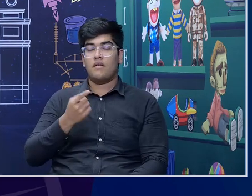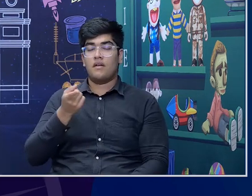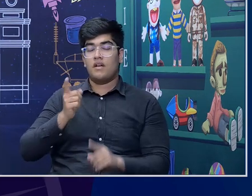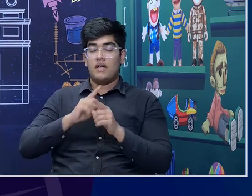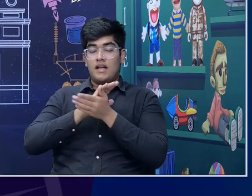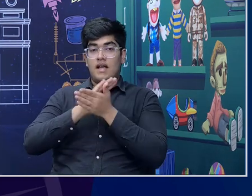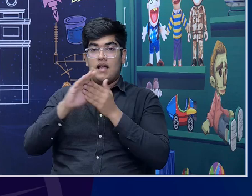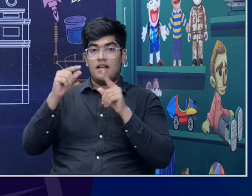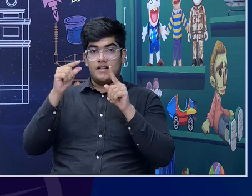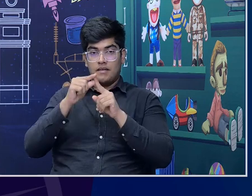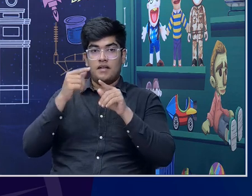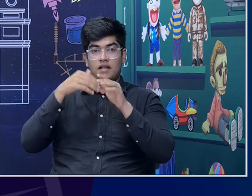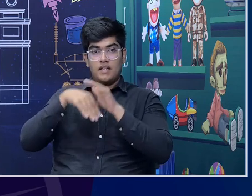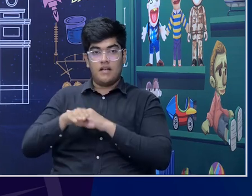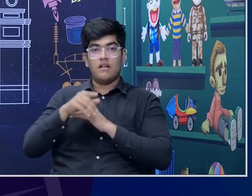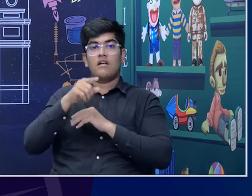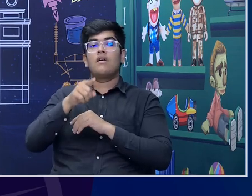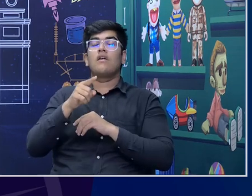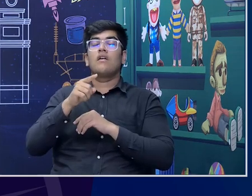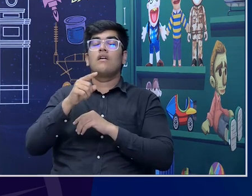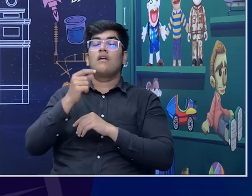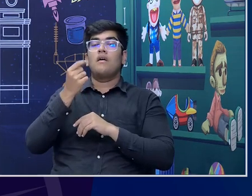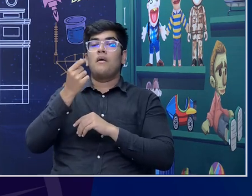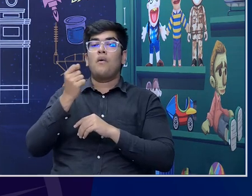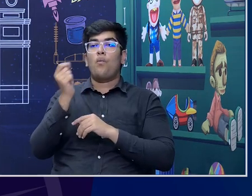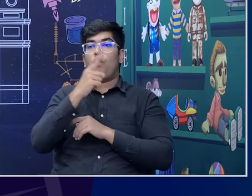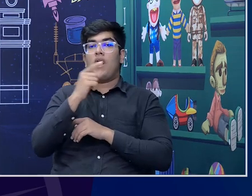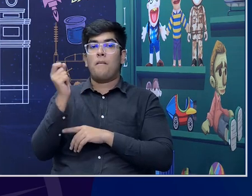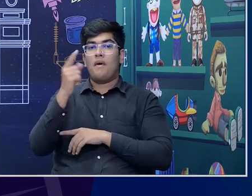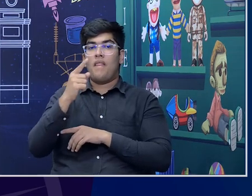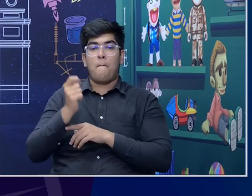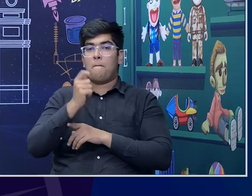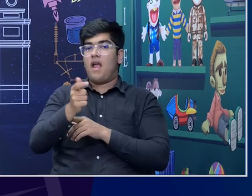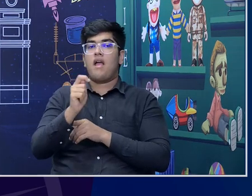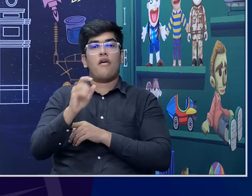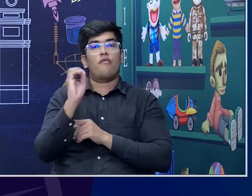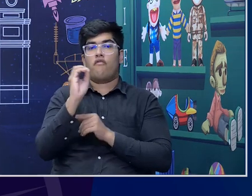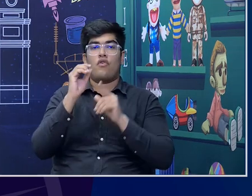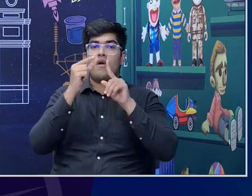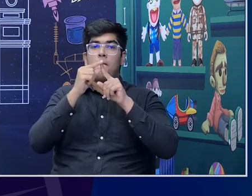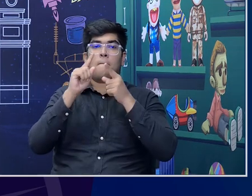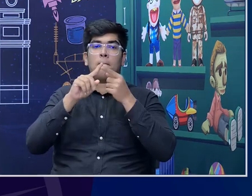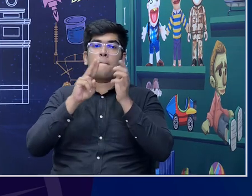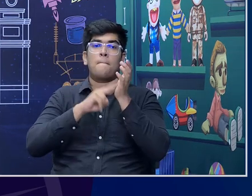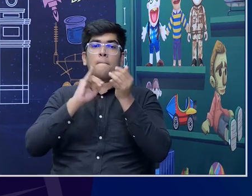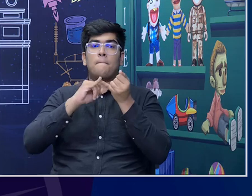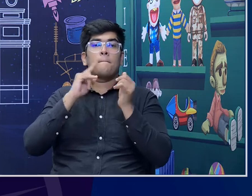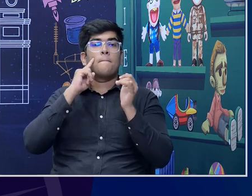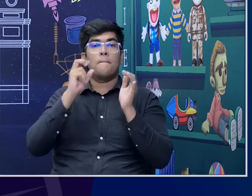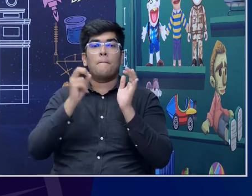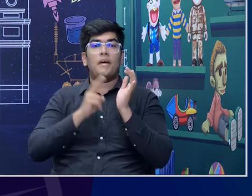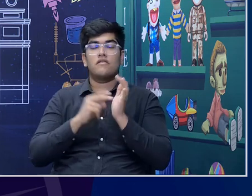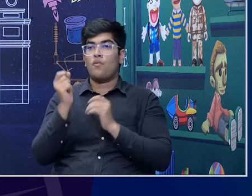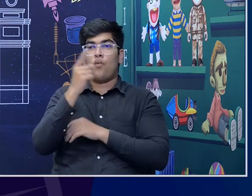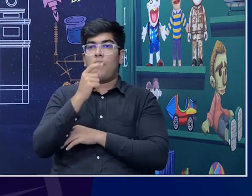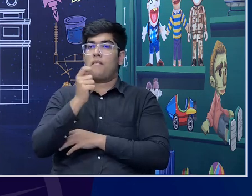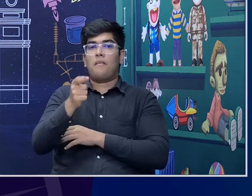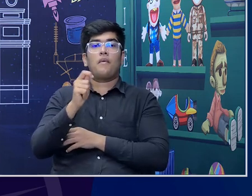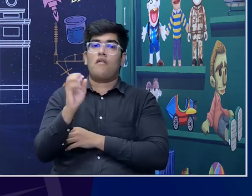जो पैंशन होती है, वो हर 6 महीने में बुज़र्गों को दी जाती है, तो 6 महीने तक हर एक बुज़र्ग